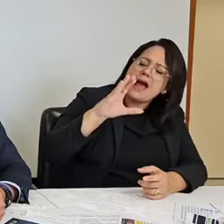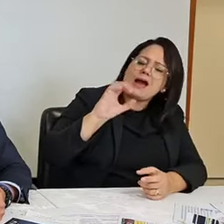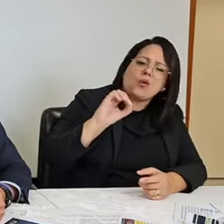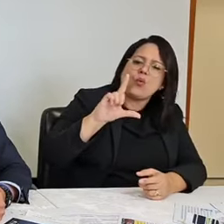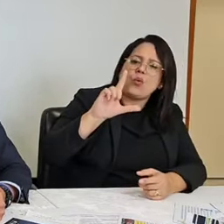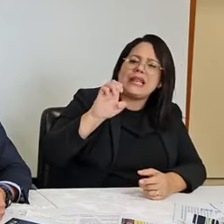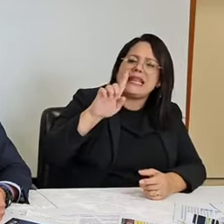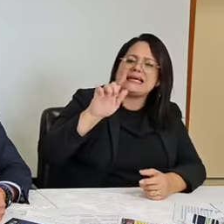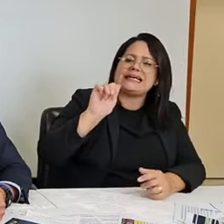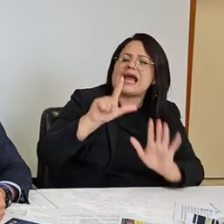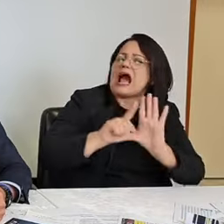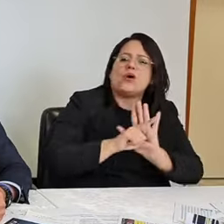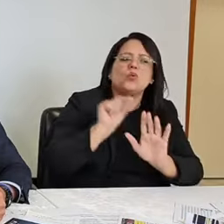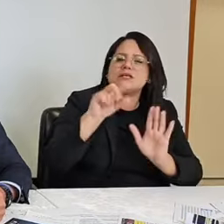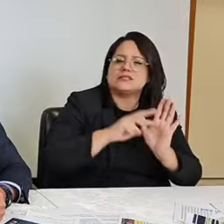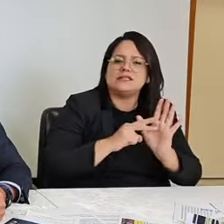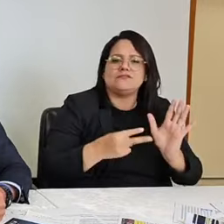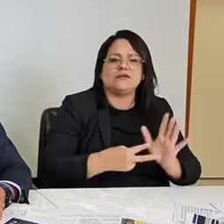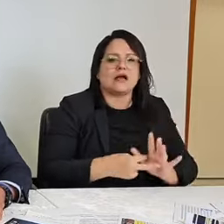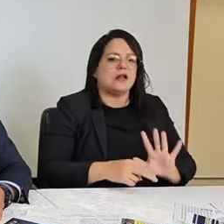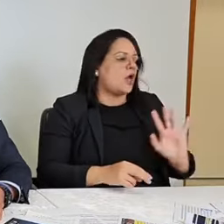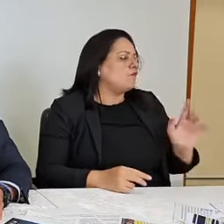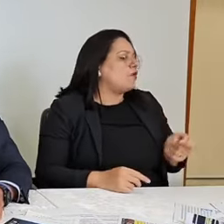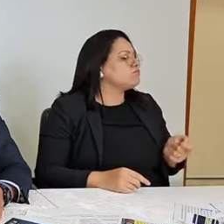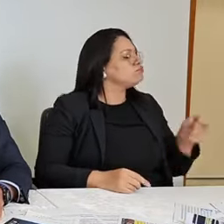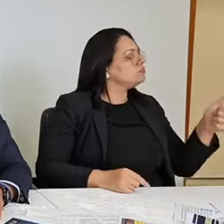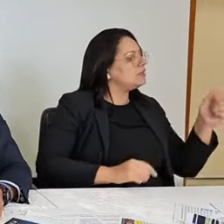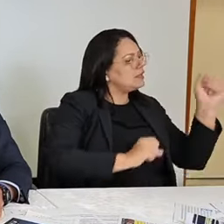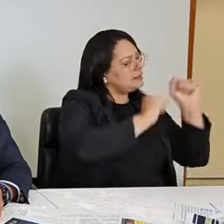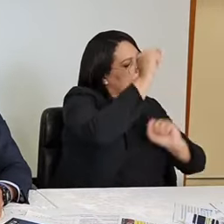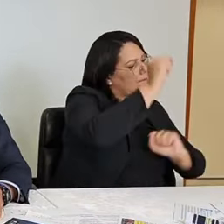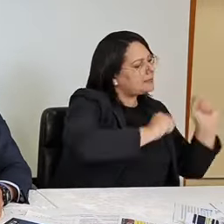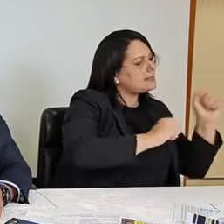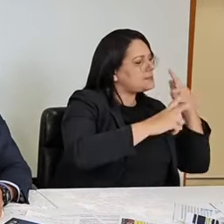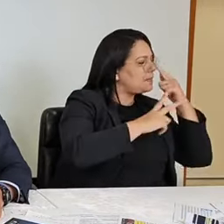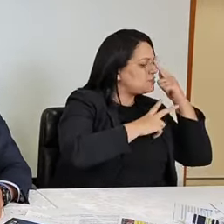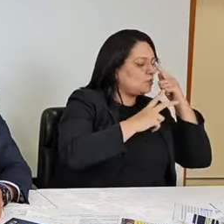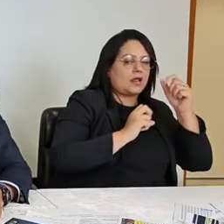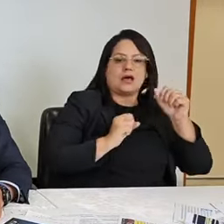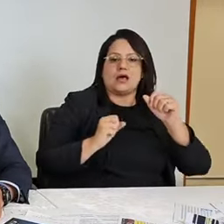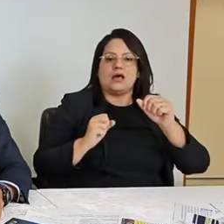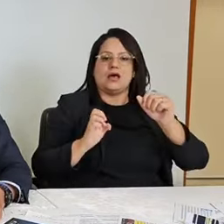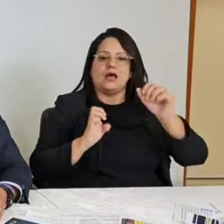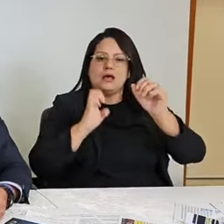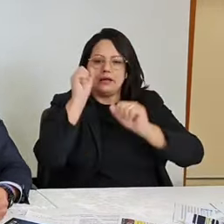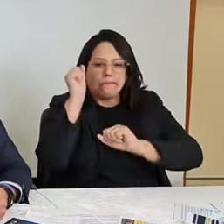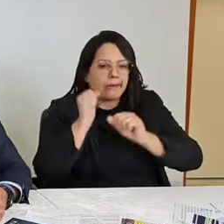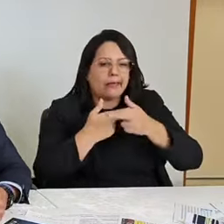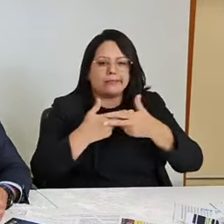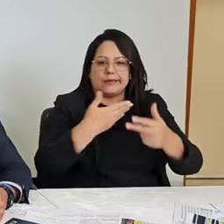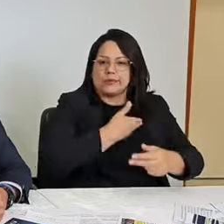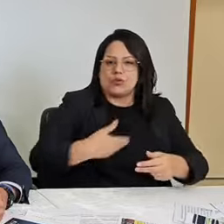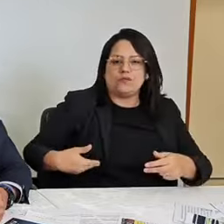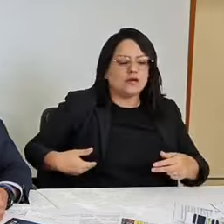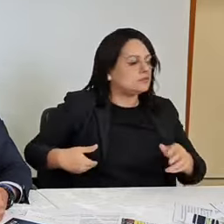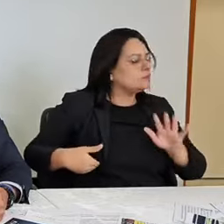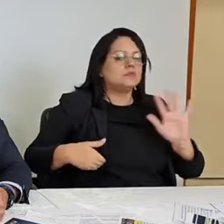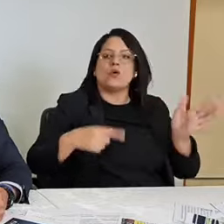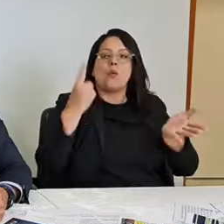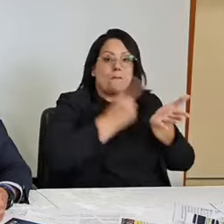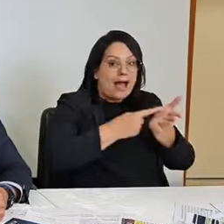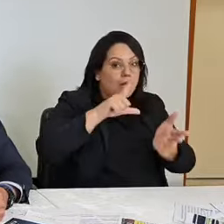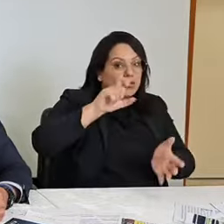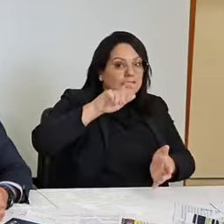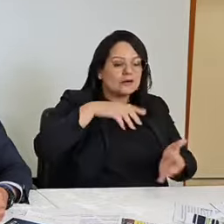que, vou favorecer a empresa privada, vou favorecer a empresa estatal. O marco legal diz o seguinte: não importa se é uma empresa pública